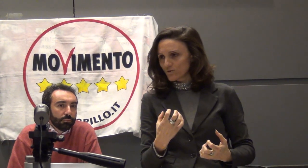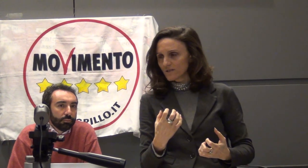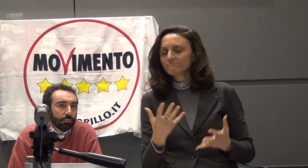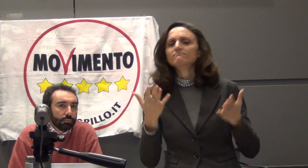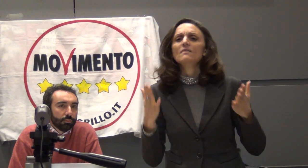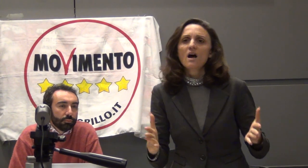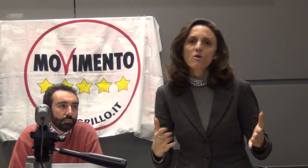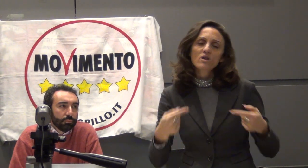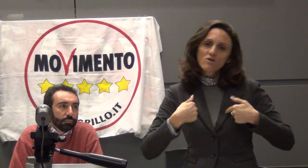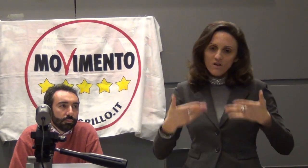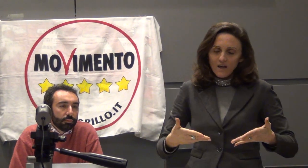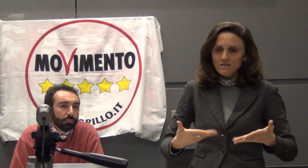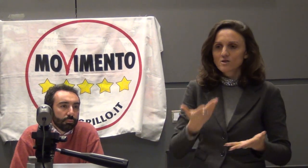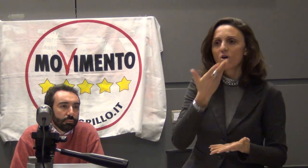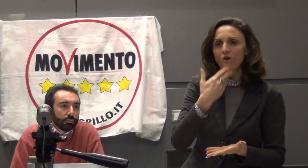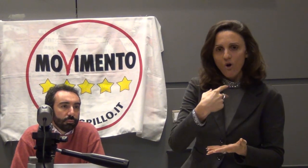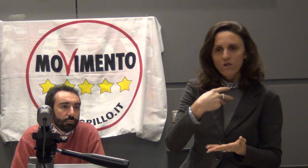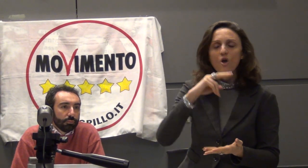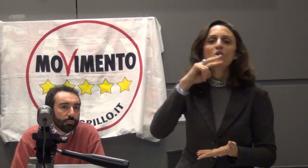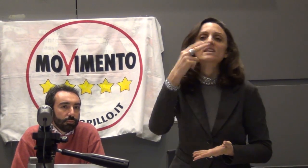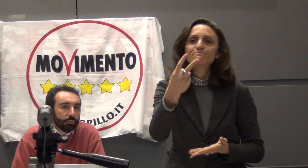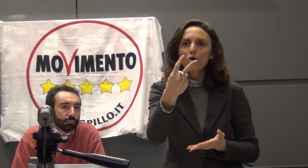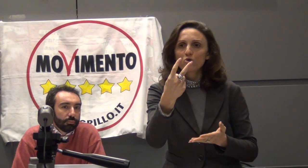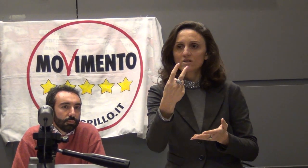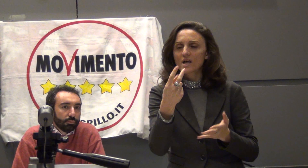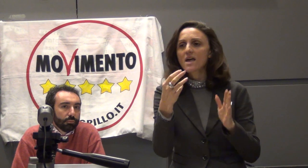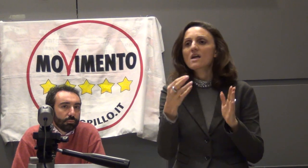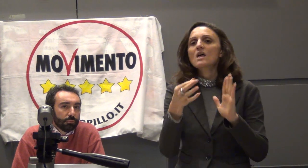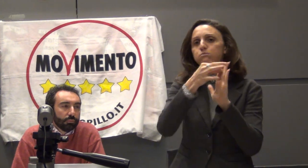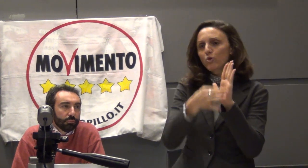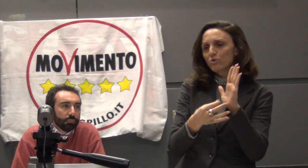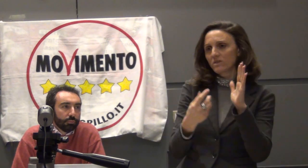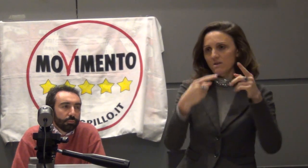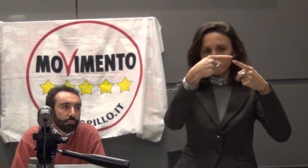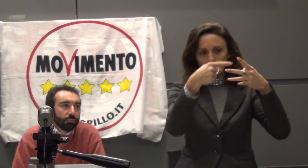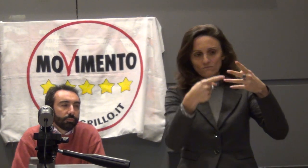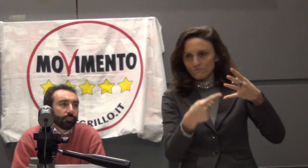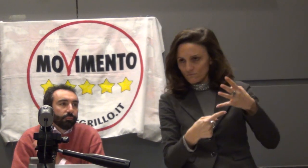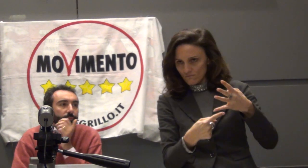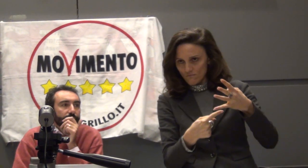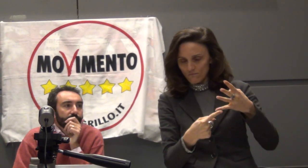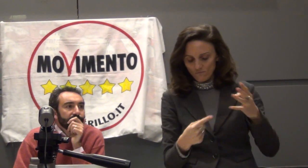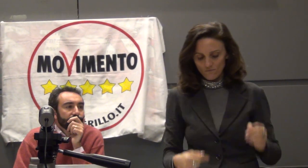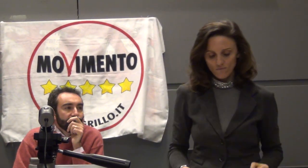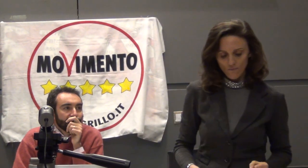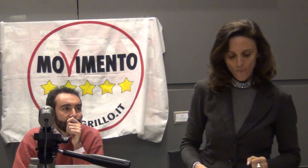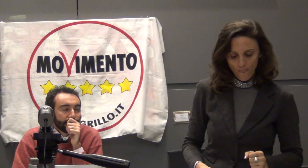ad avere un dispiacere enorme. Io adesso voglio rispondere a questi punti che